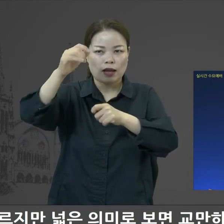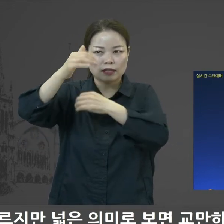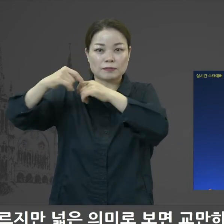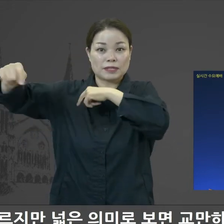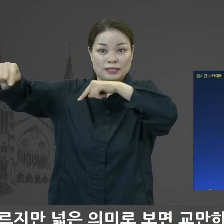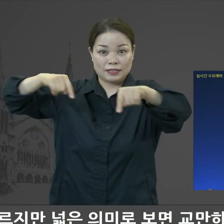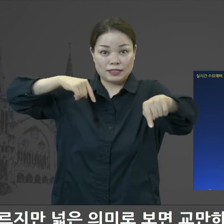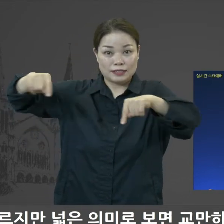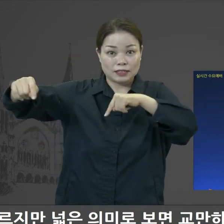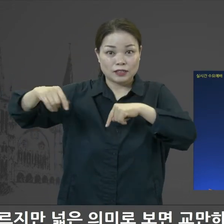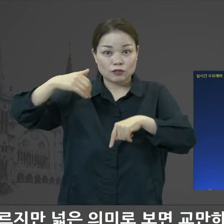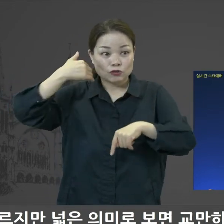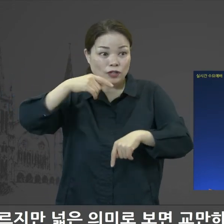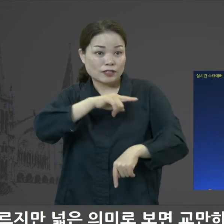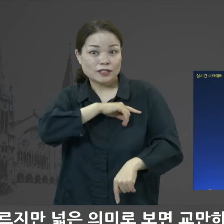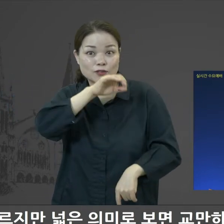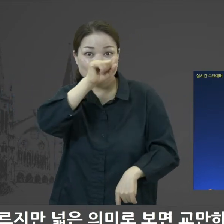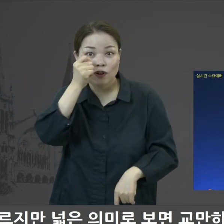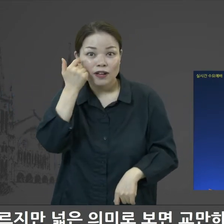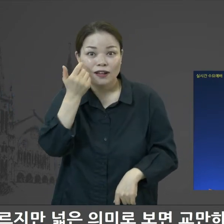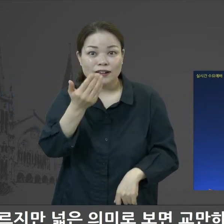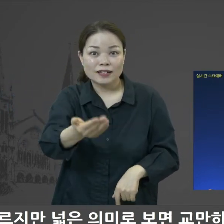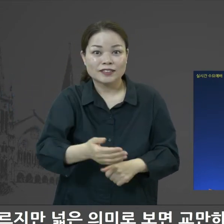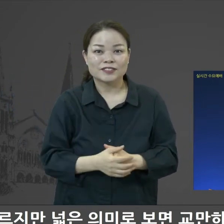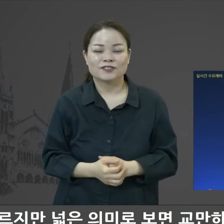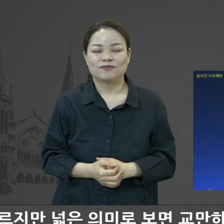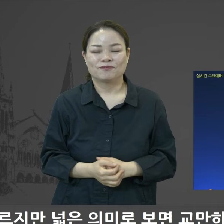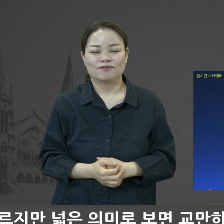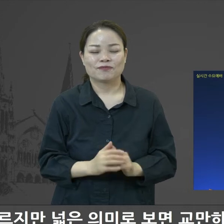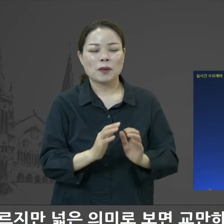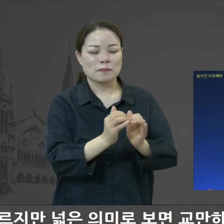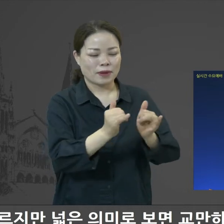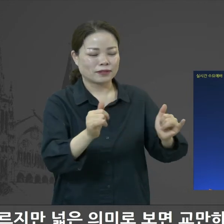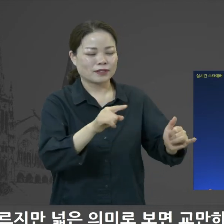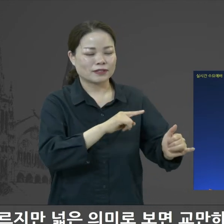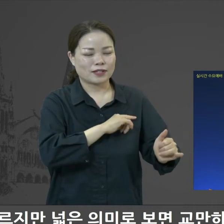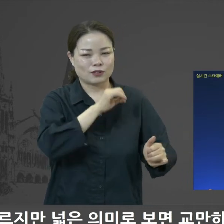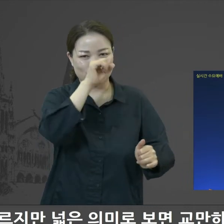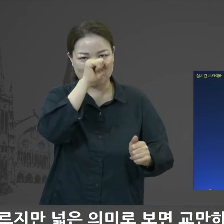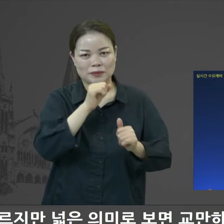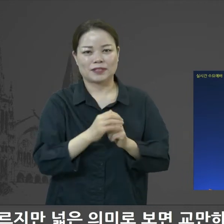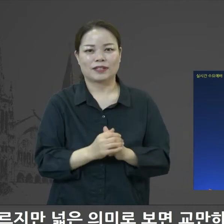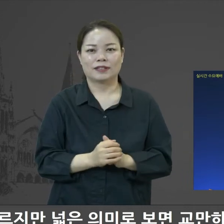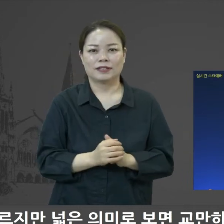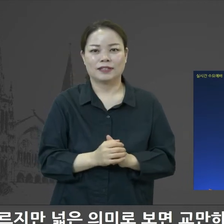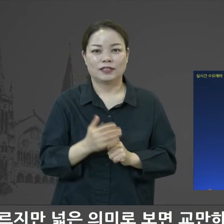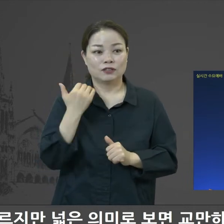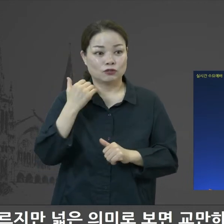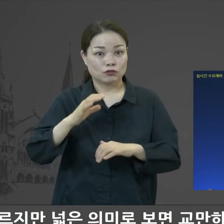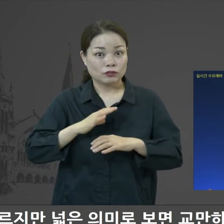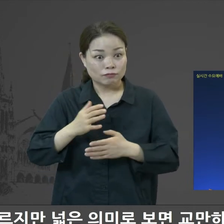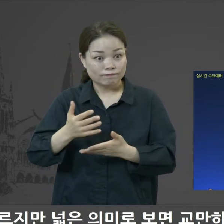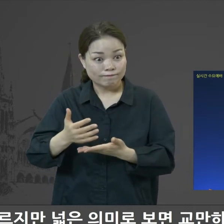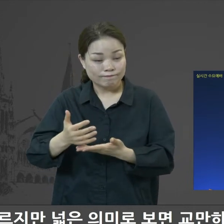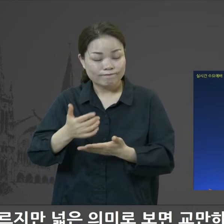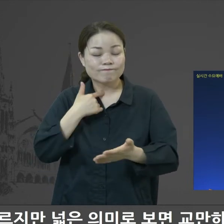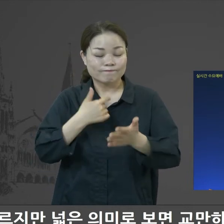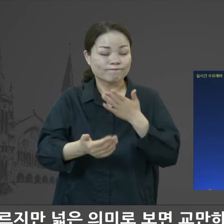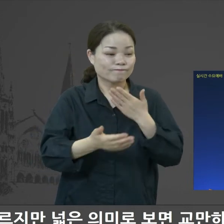됩니다. 그러면 누가 제일 좋을까요? 백성이 제일 좋습니다. 누구를 경험하듯 경험할